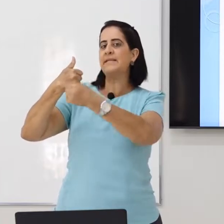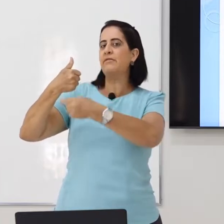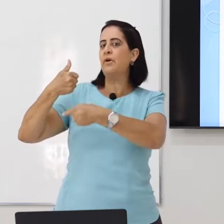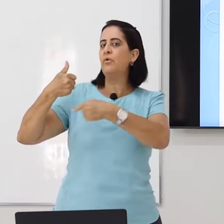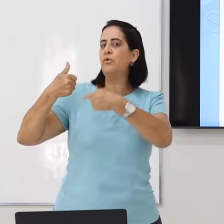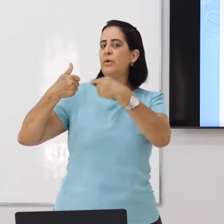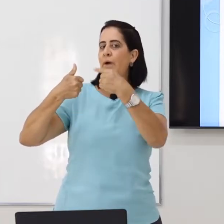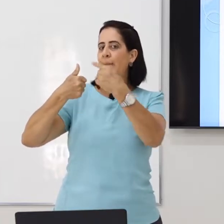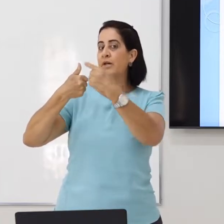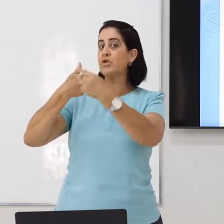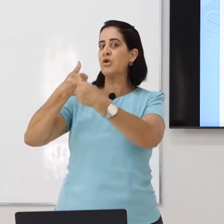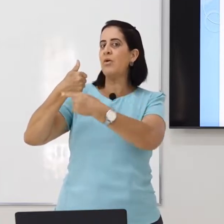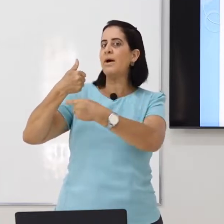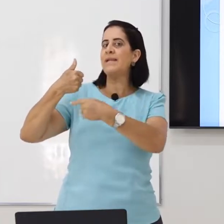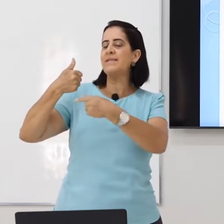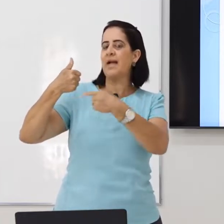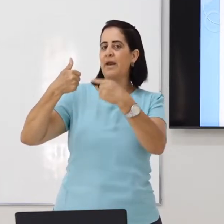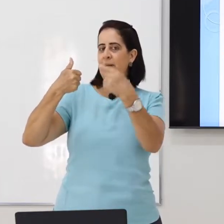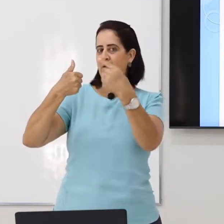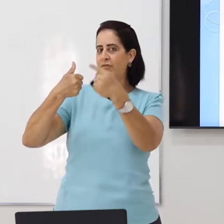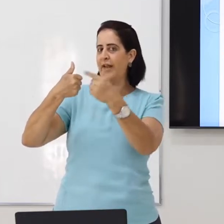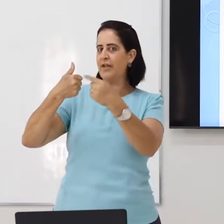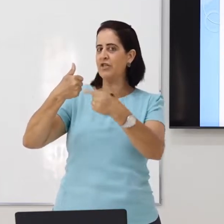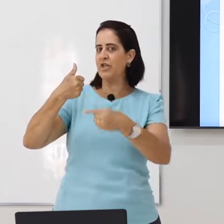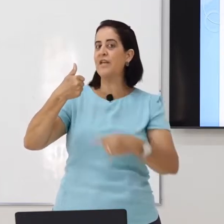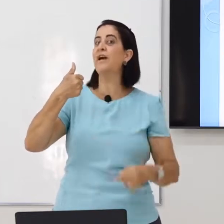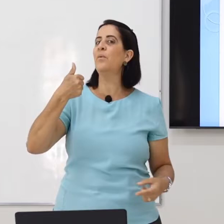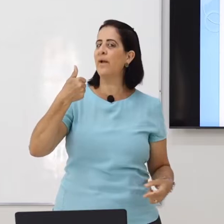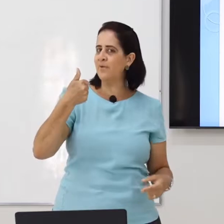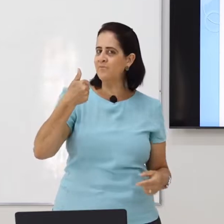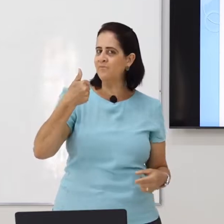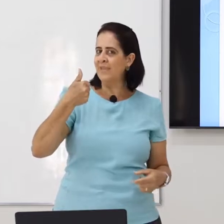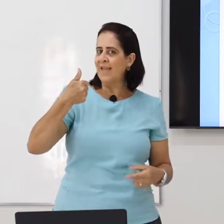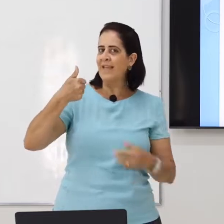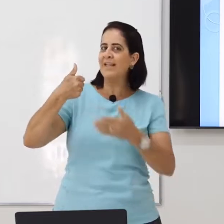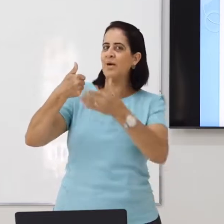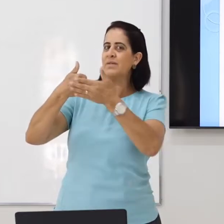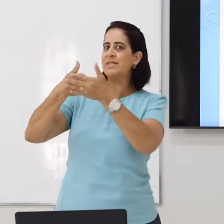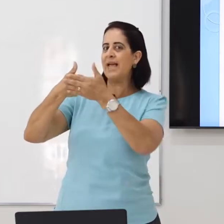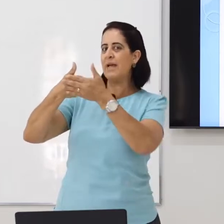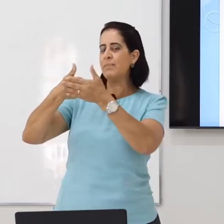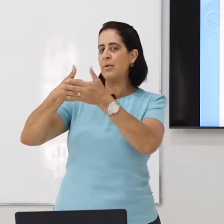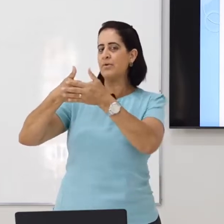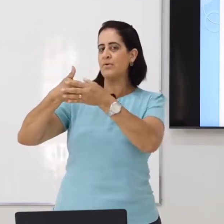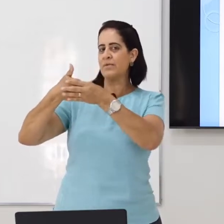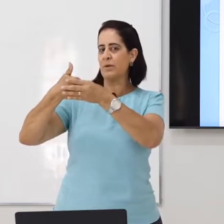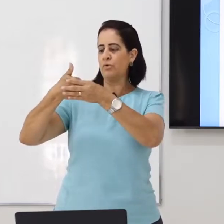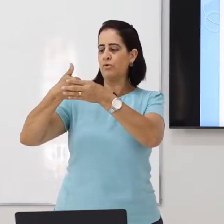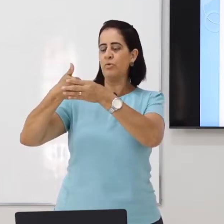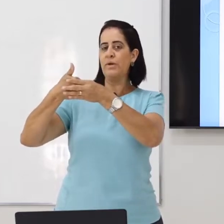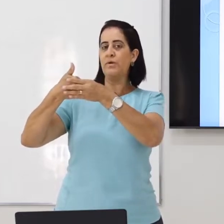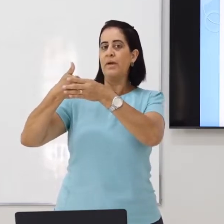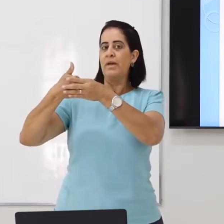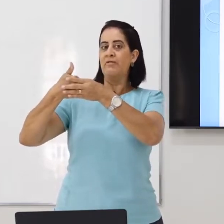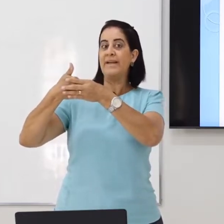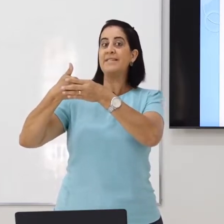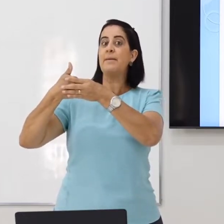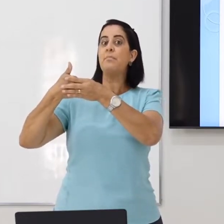ver o número é a pessoa que está na minha frente e não eu. Então, sempre a construção do número vai ser